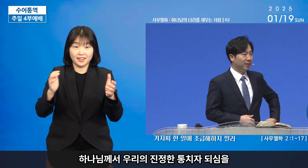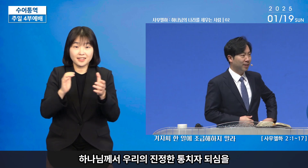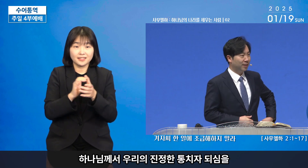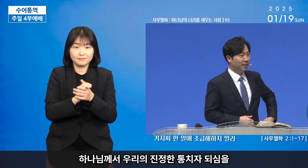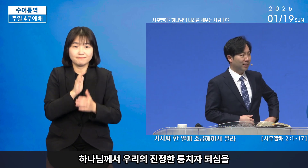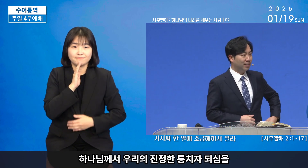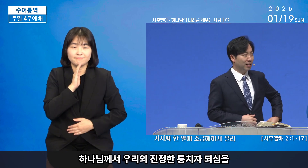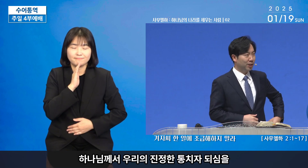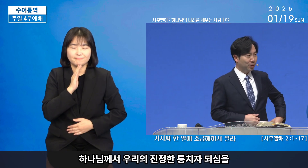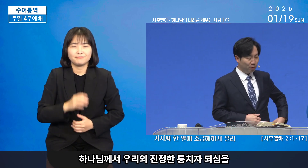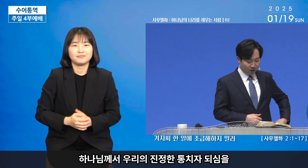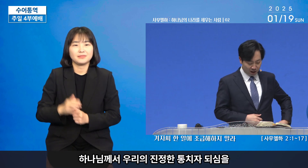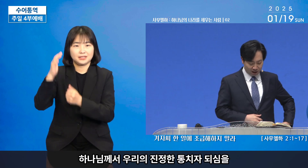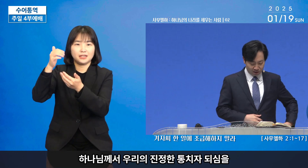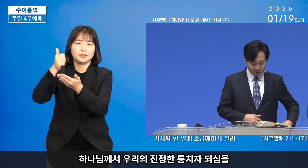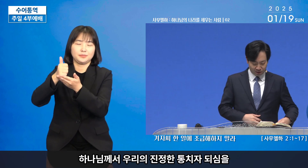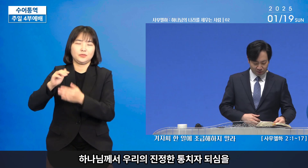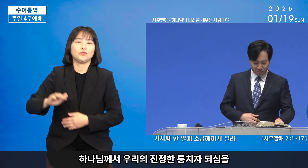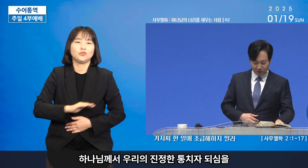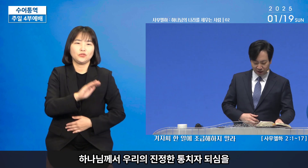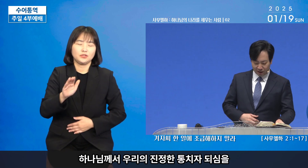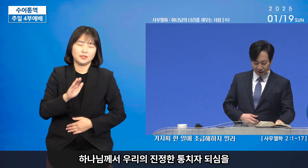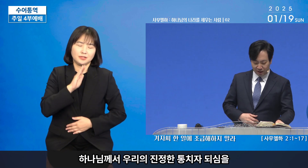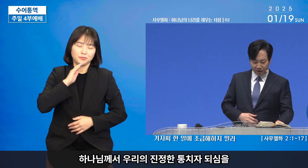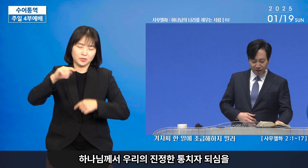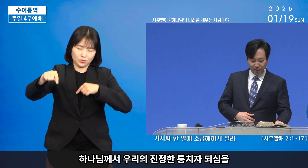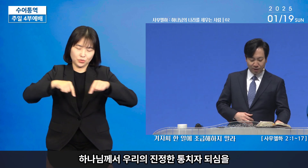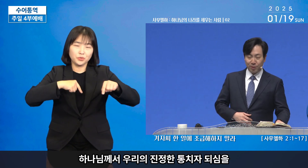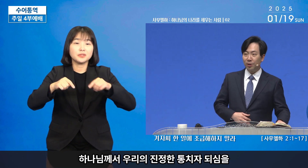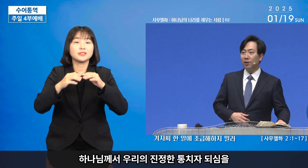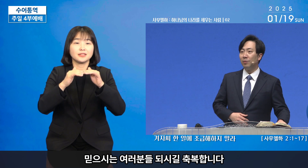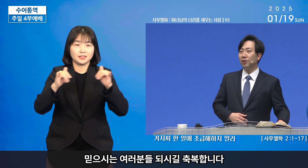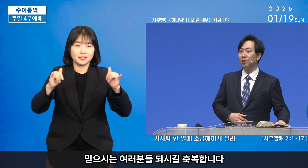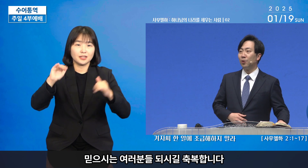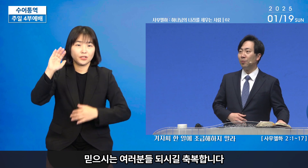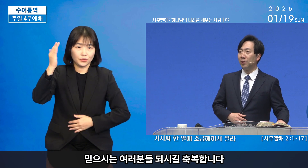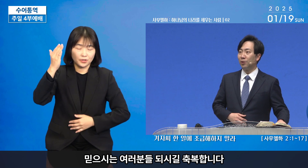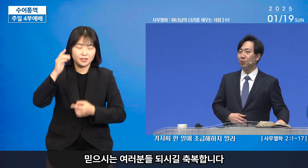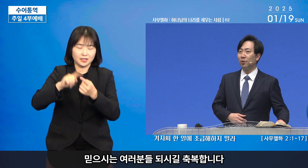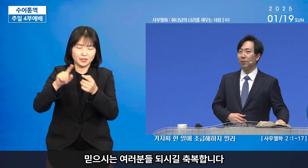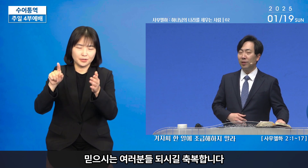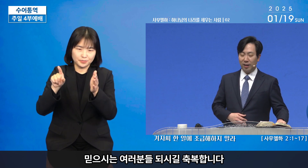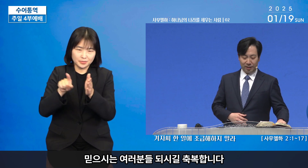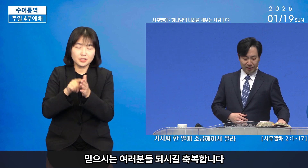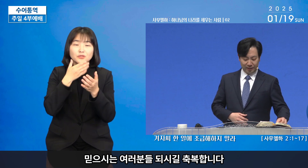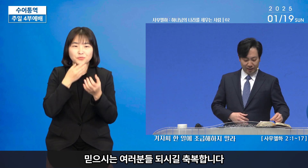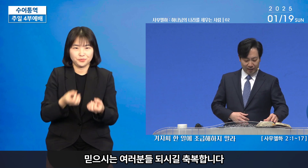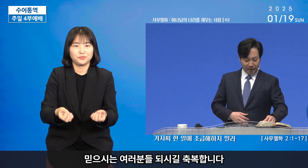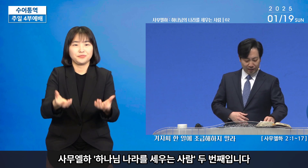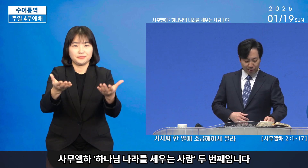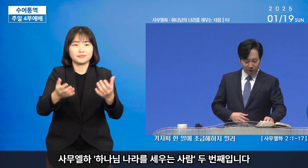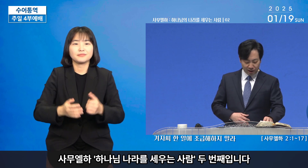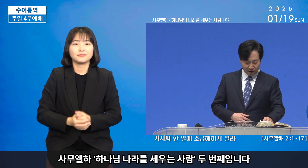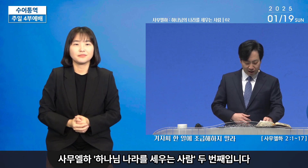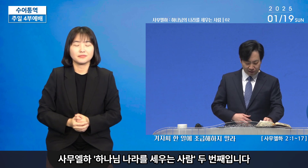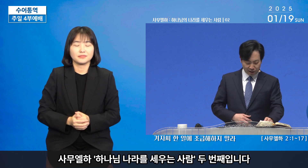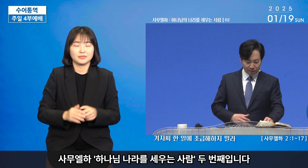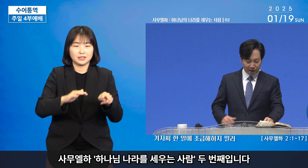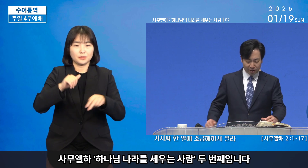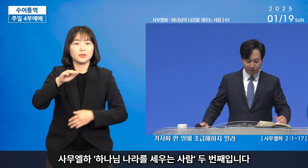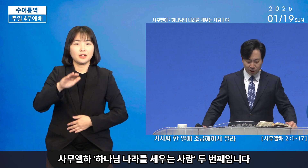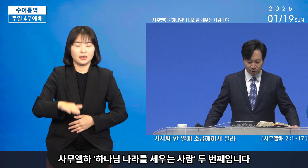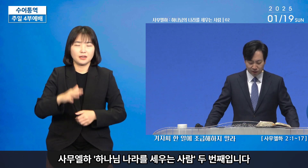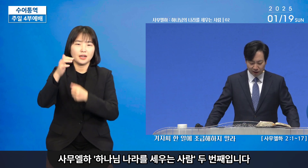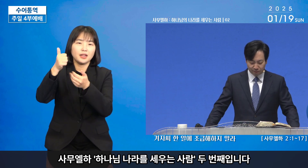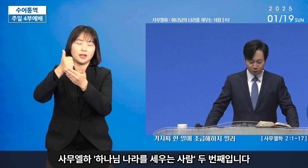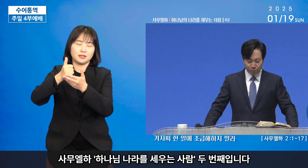아멘이십니까? 네, 하나님께서 우리의 진정한 통치자 되심을 믿으시는 여러분 되시길 축복합니다. 사무엘하 하나님